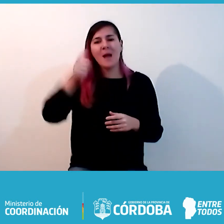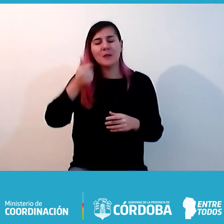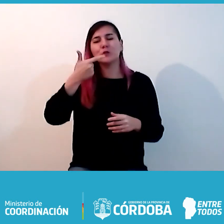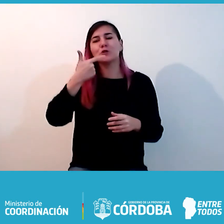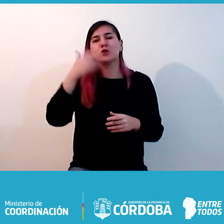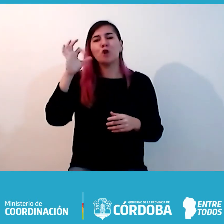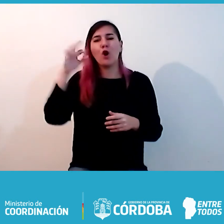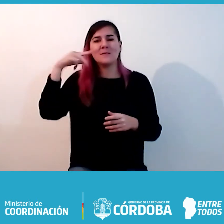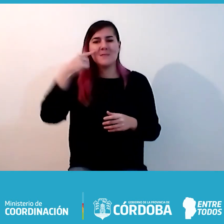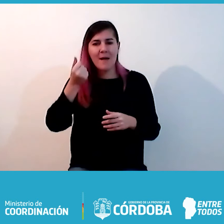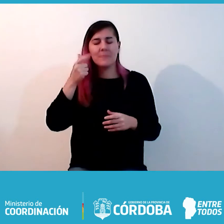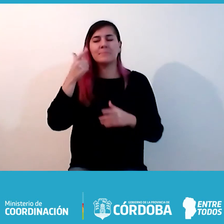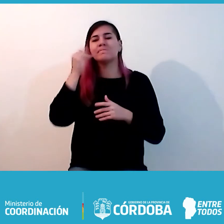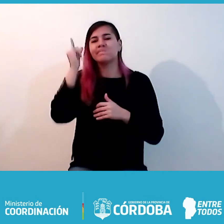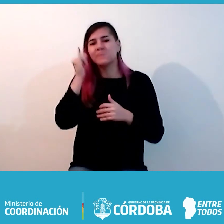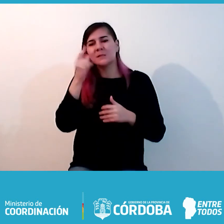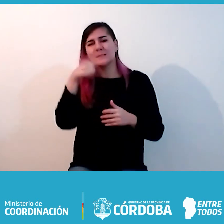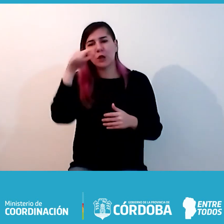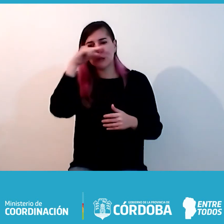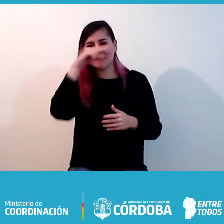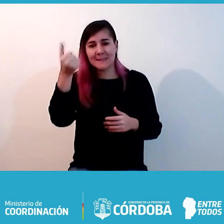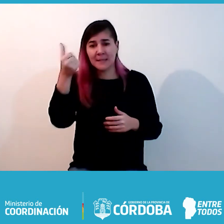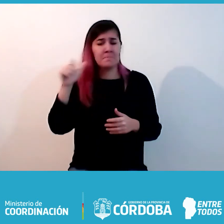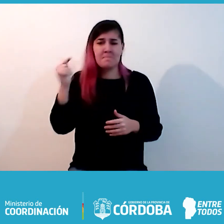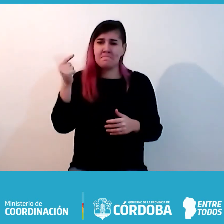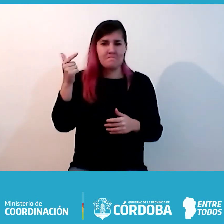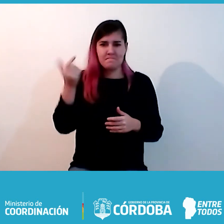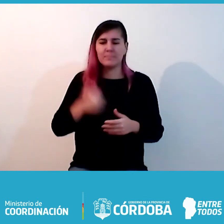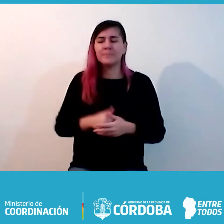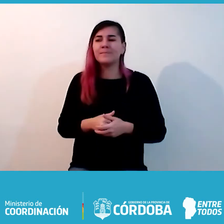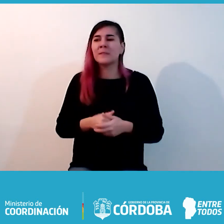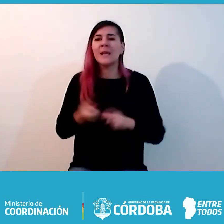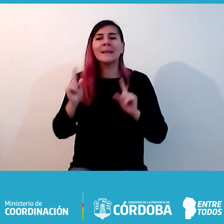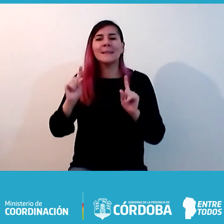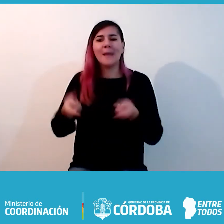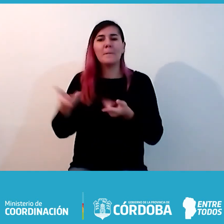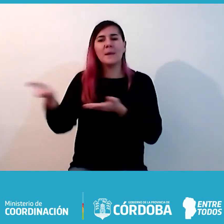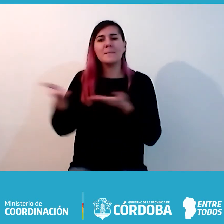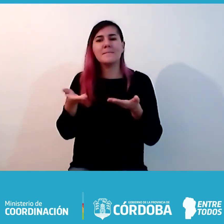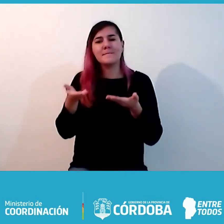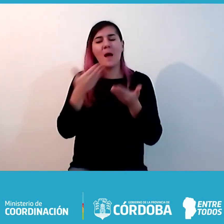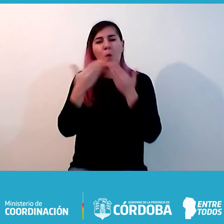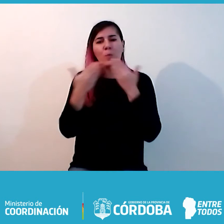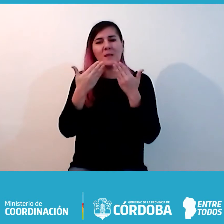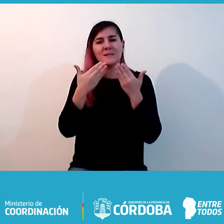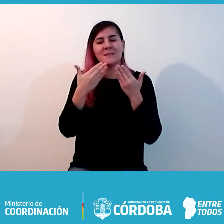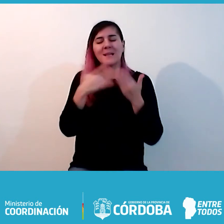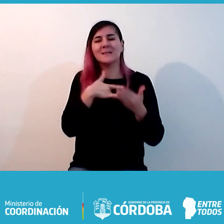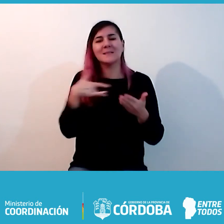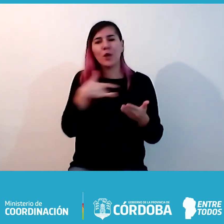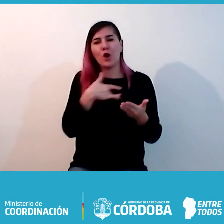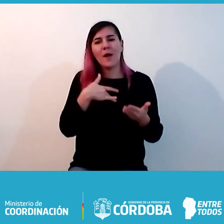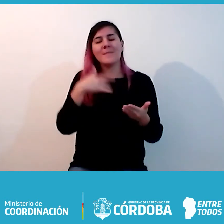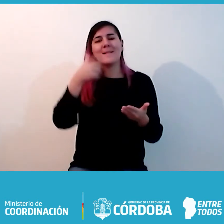señora Ledesma Sonia, oradora número 176, quien no se encuentra en la sala. También se invita a la audiencia a la señora Umlat